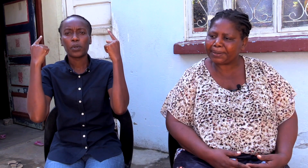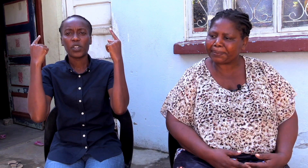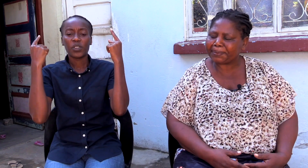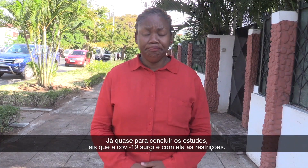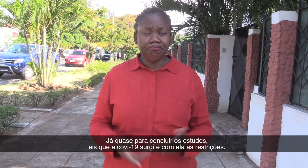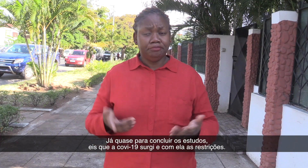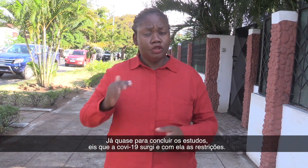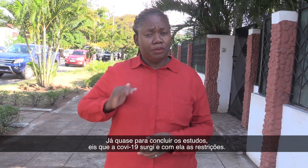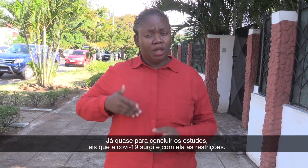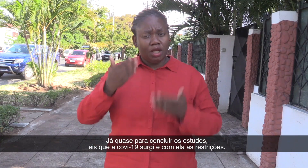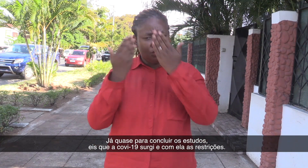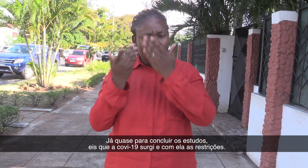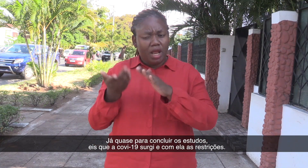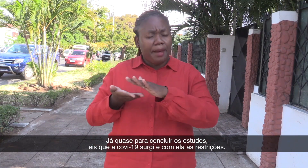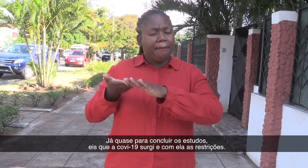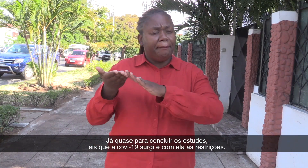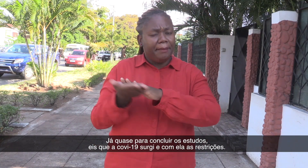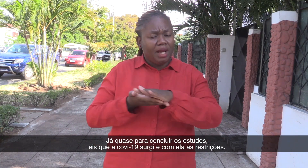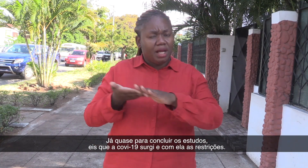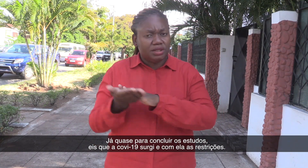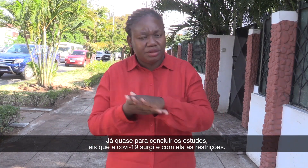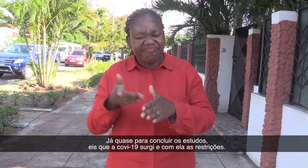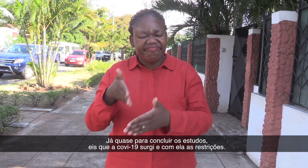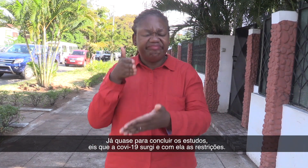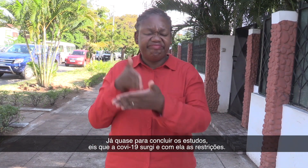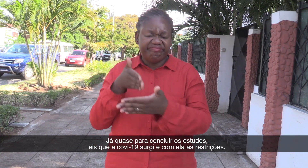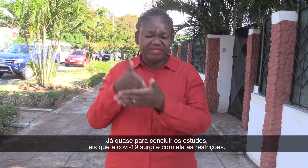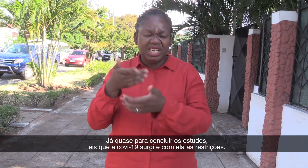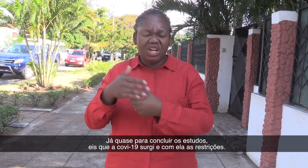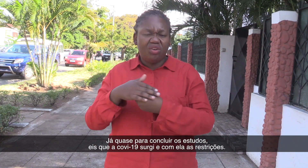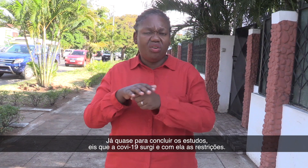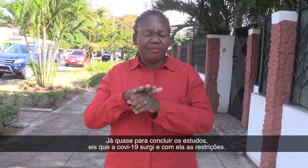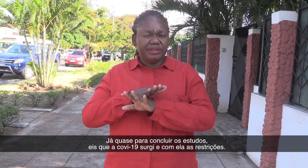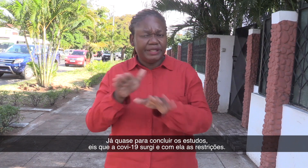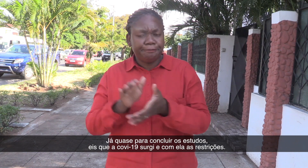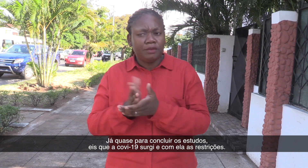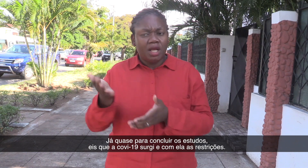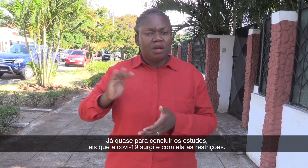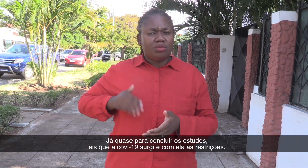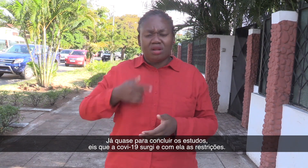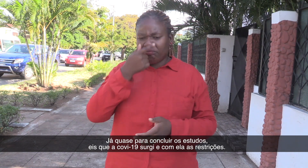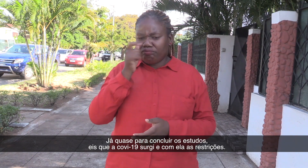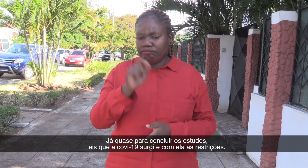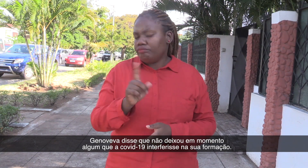Já quase para concluir os estudos, és que a Covid-19 surge e com ela as restrições.